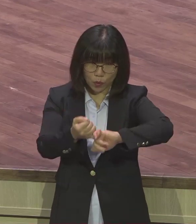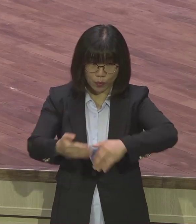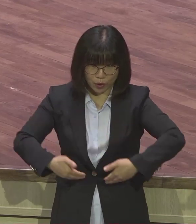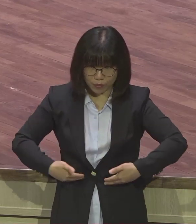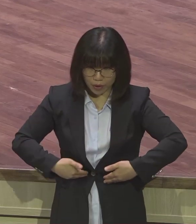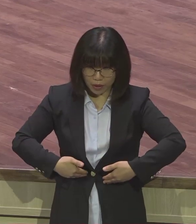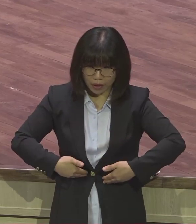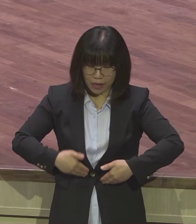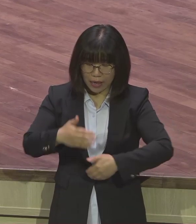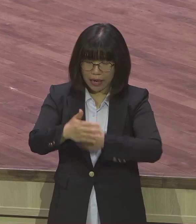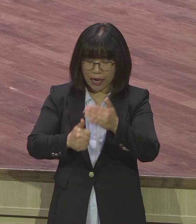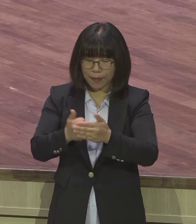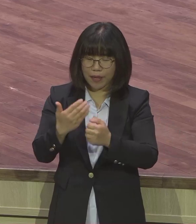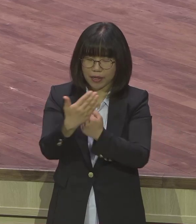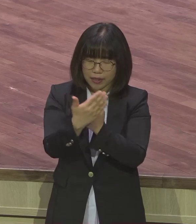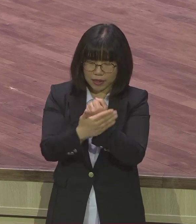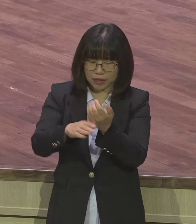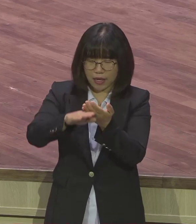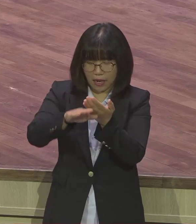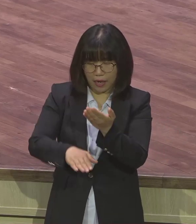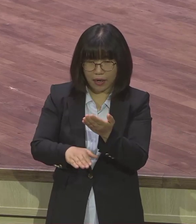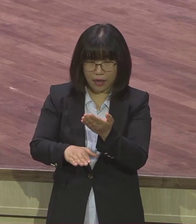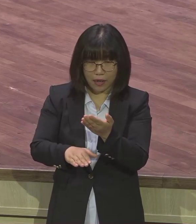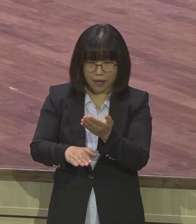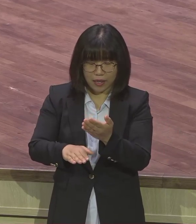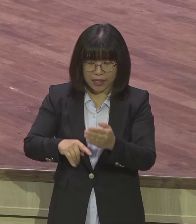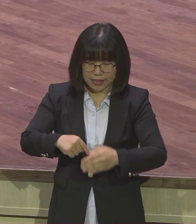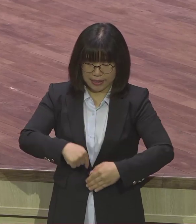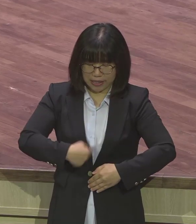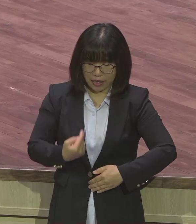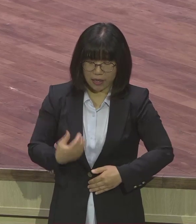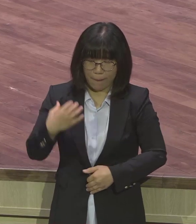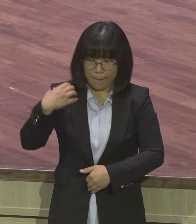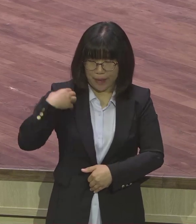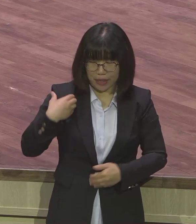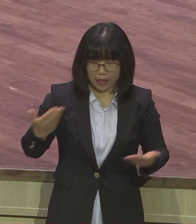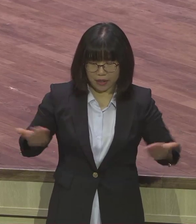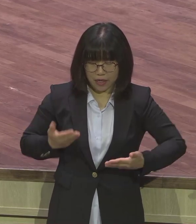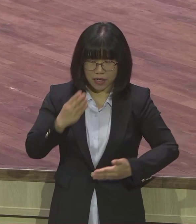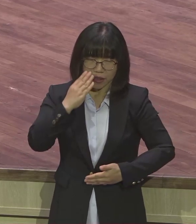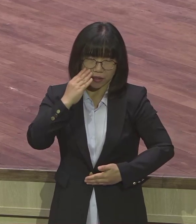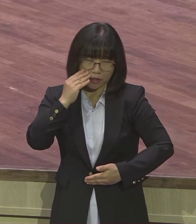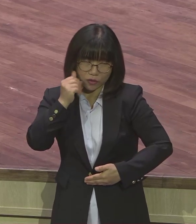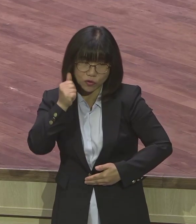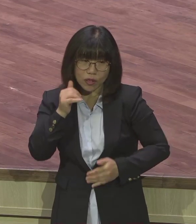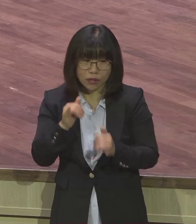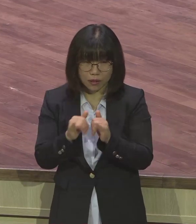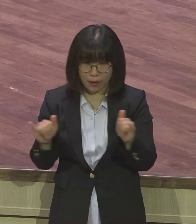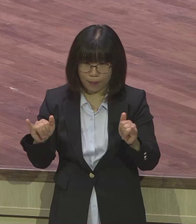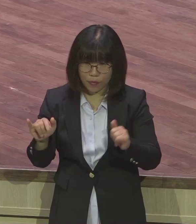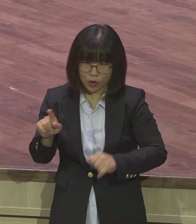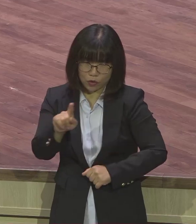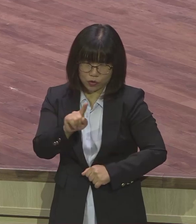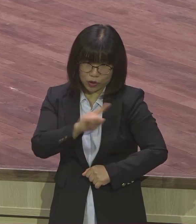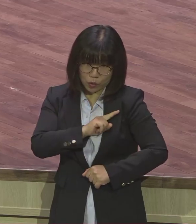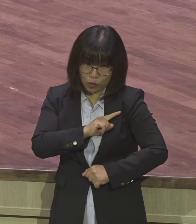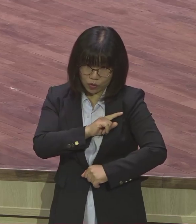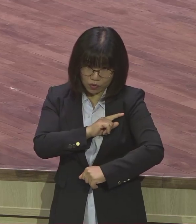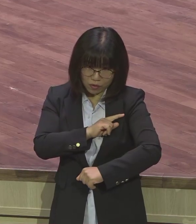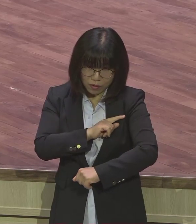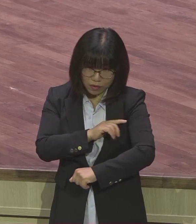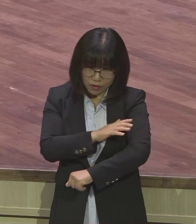아래 그하는 삶, 자신의 일에 능숙한 사람 되시기 바랍니다. 자신의 일에 관한 최고 이 전문가가